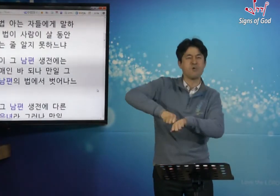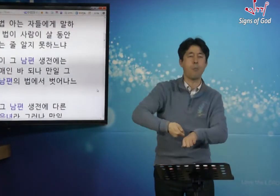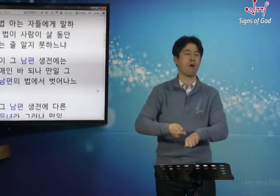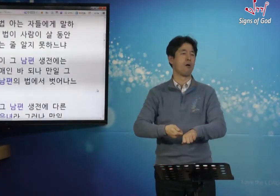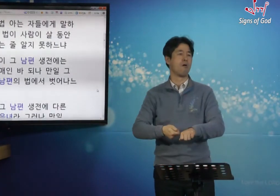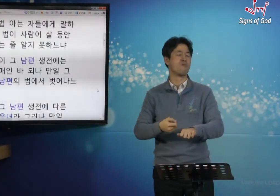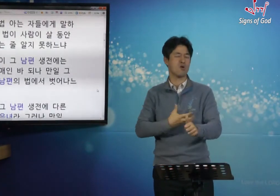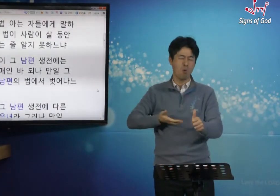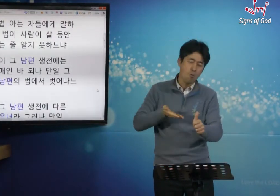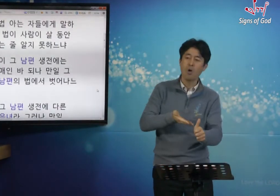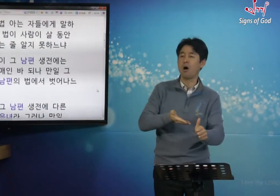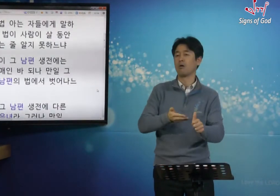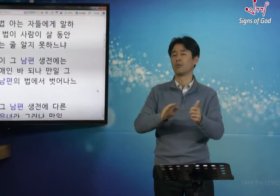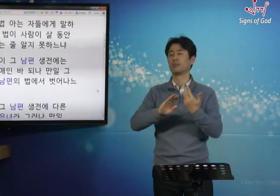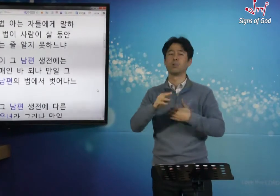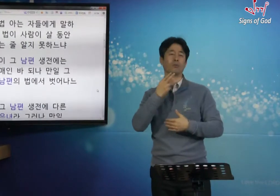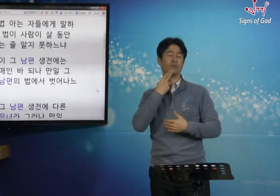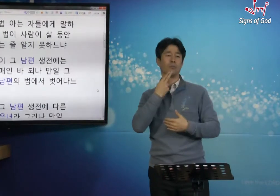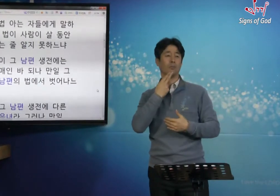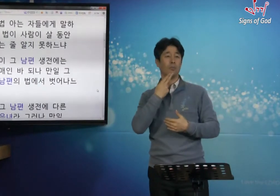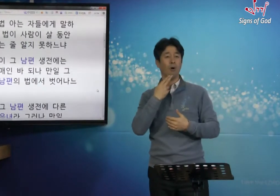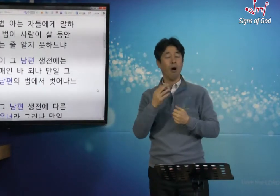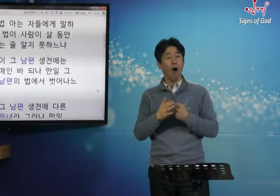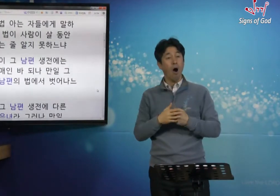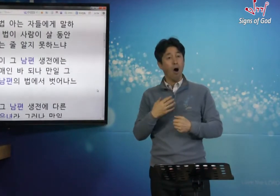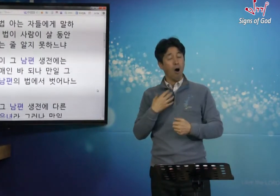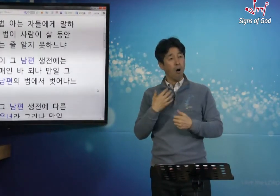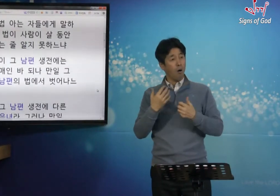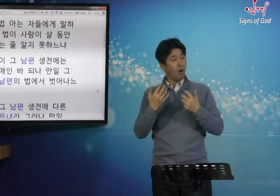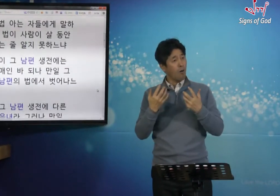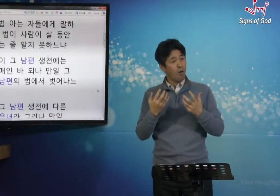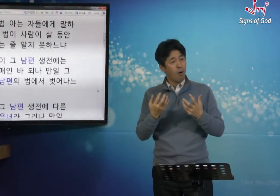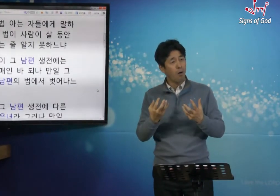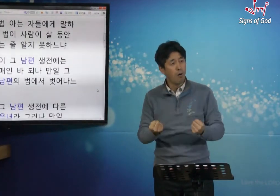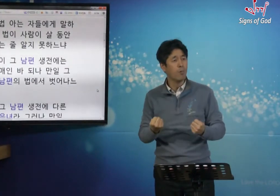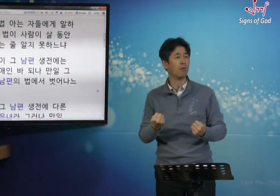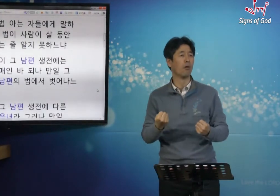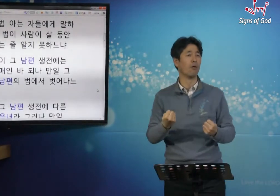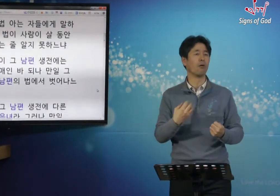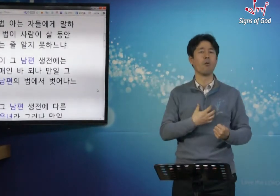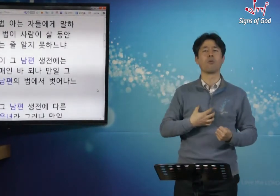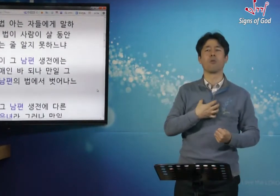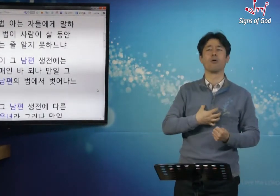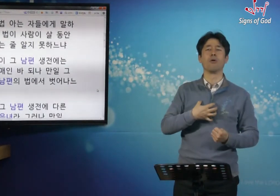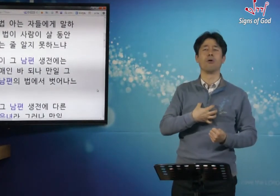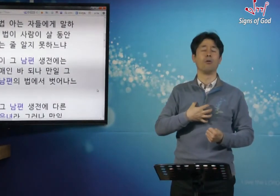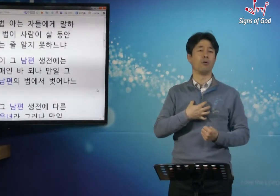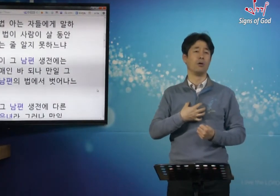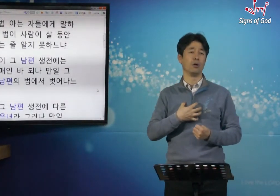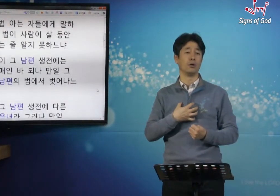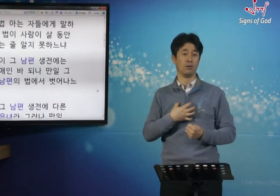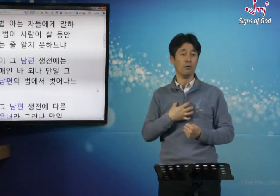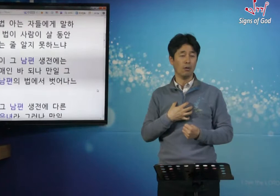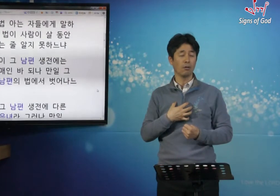잡혀가고 수용소에 갇히거나 괴로움을 당하는 그런 아주 어려운 괴로움들이